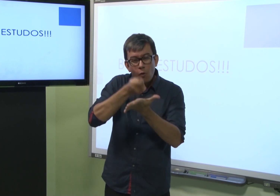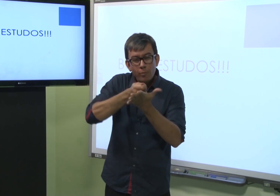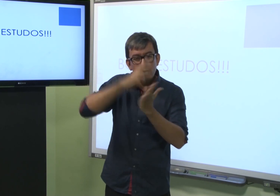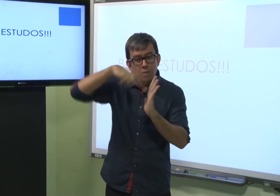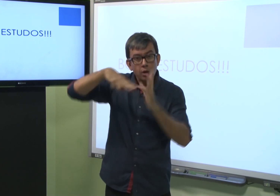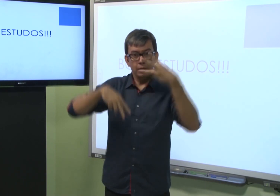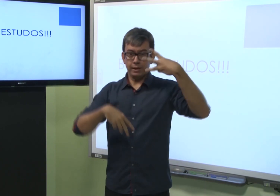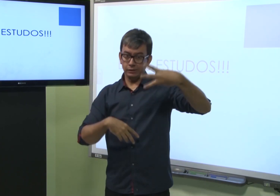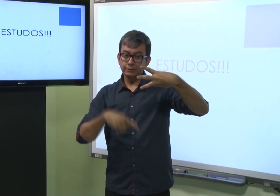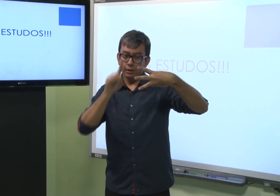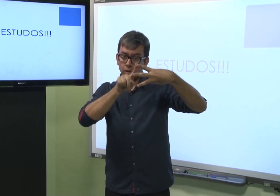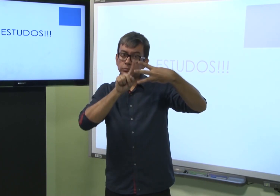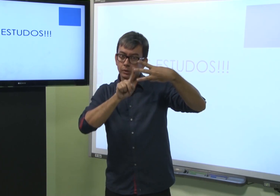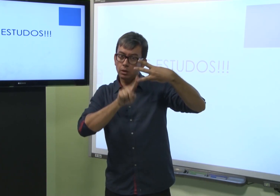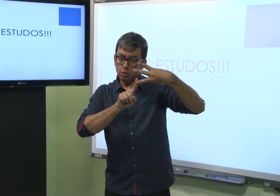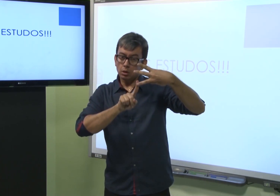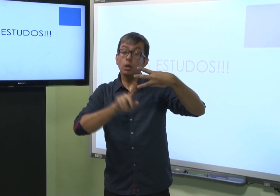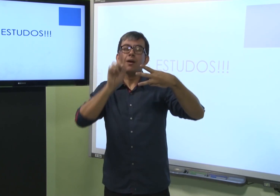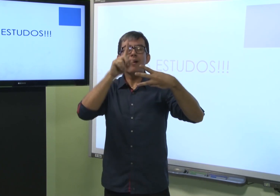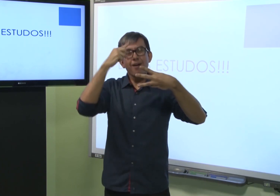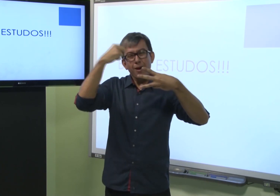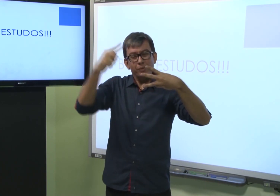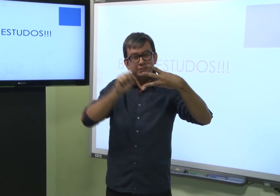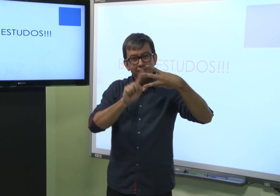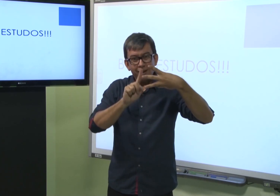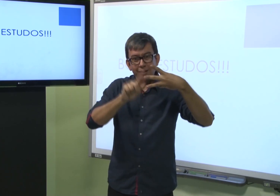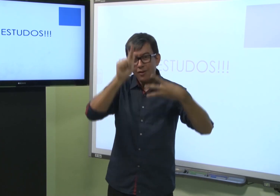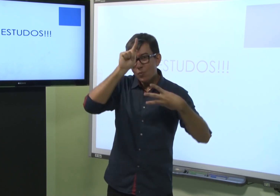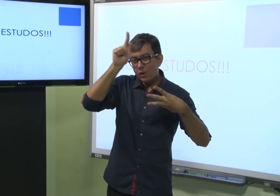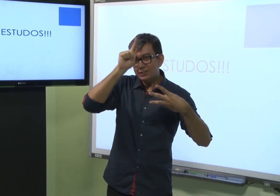Também lembre da leitura, das leituras obrigatórias.